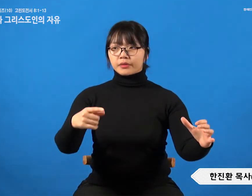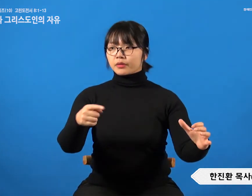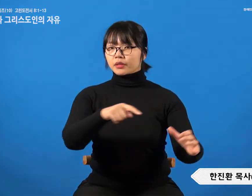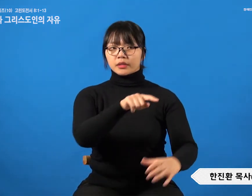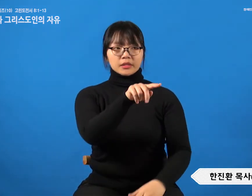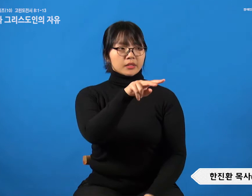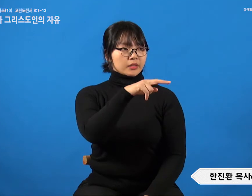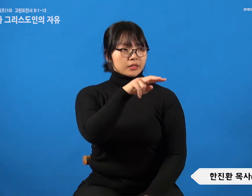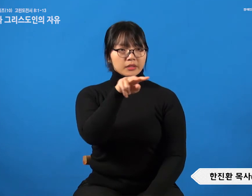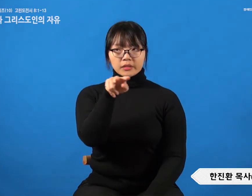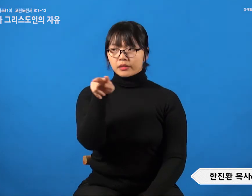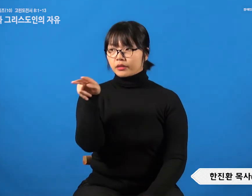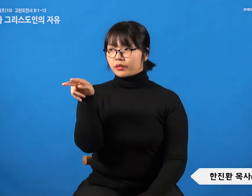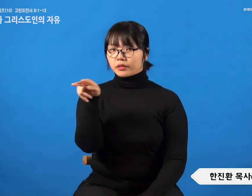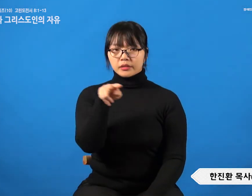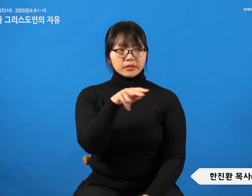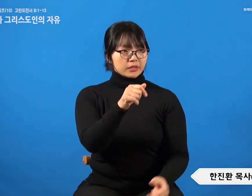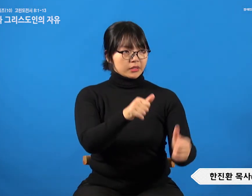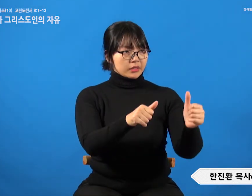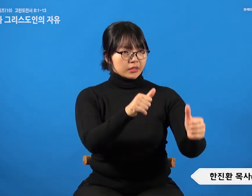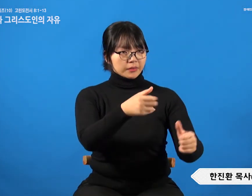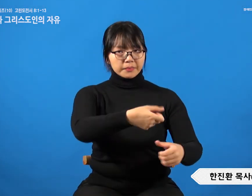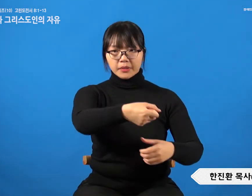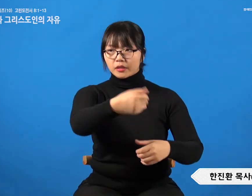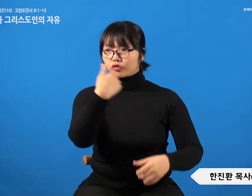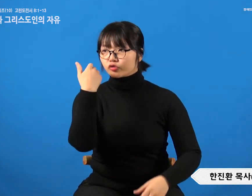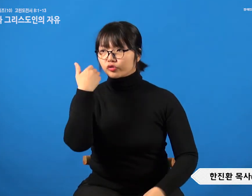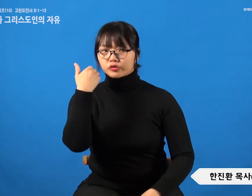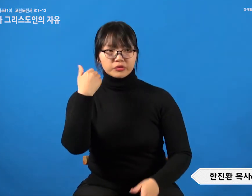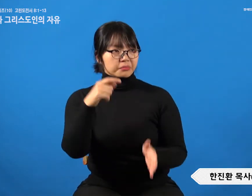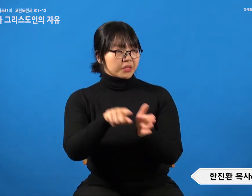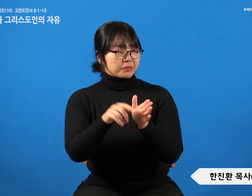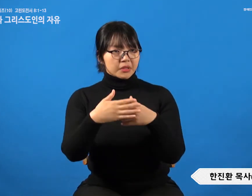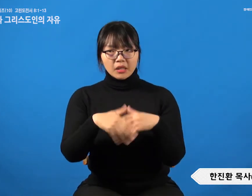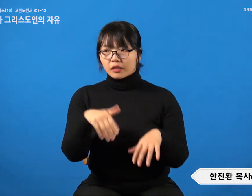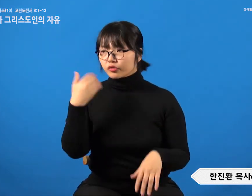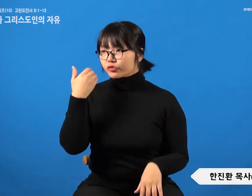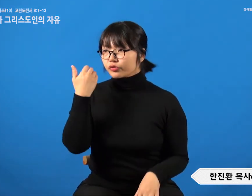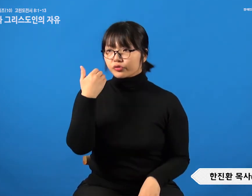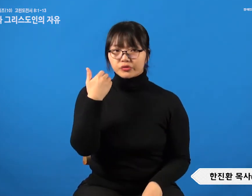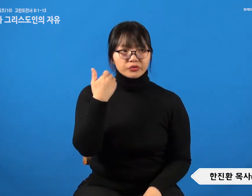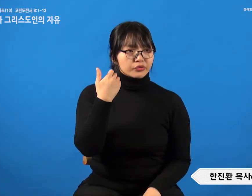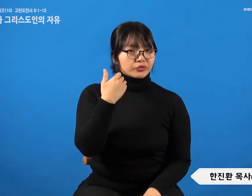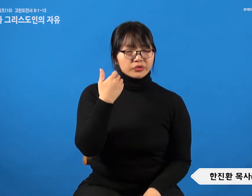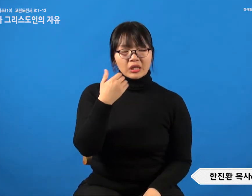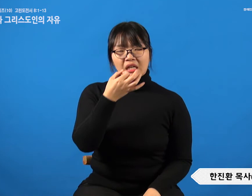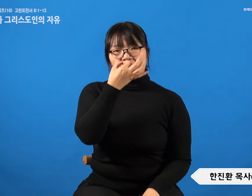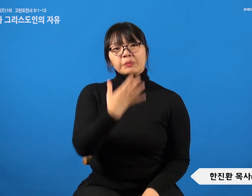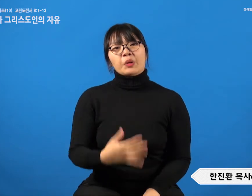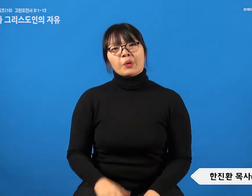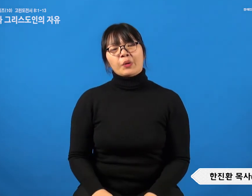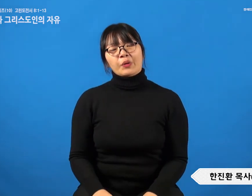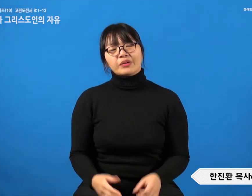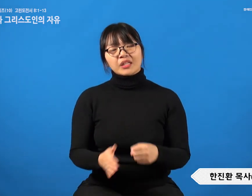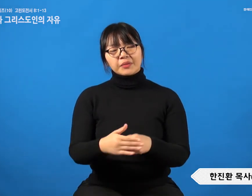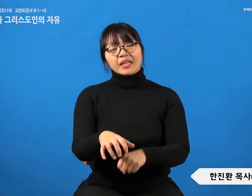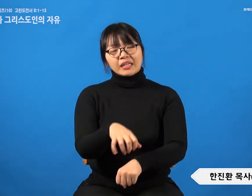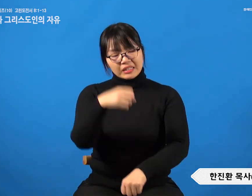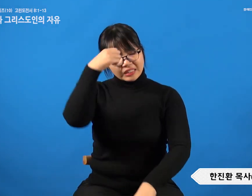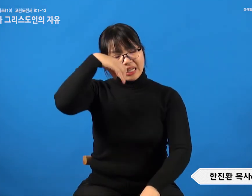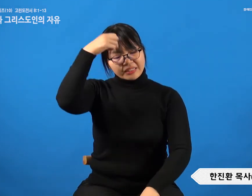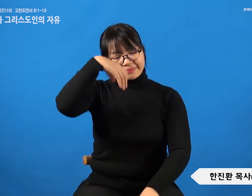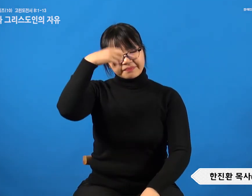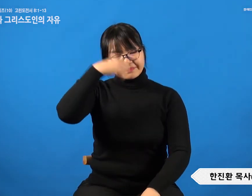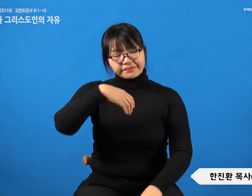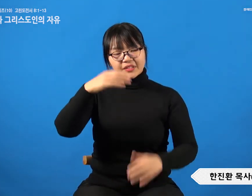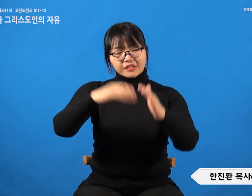시험 들 만한 사람이 있나 없나? 그거 살피는 것도 힘든 일이고 피곤하고 그러니까 아예 우리는